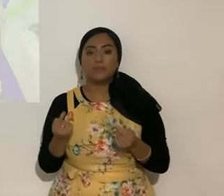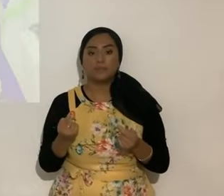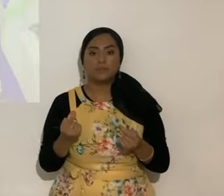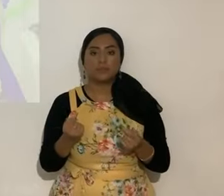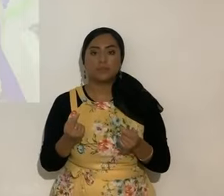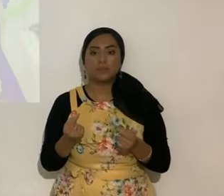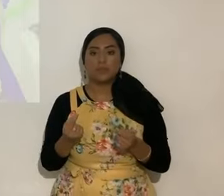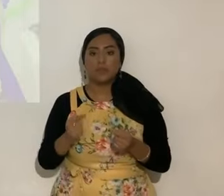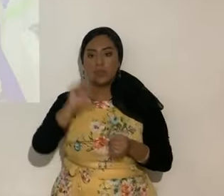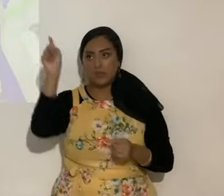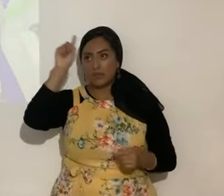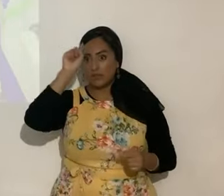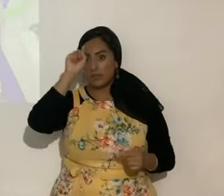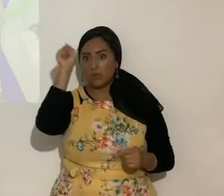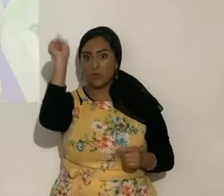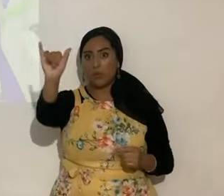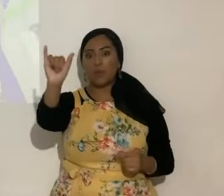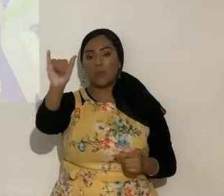son eternos,